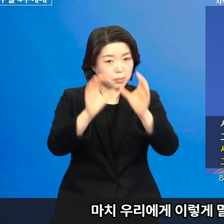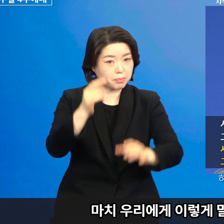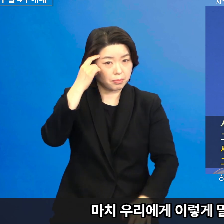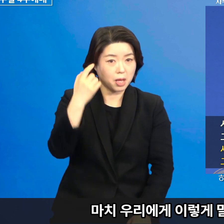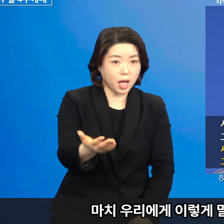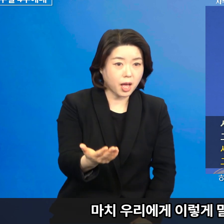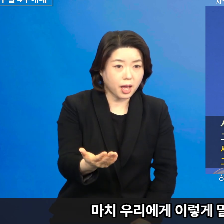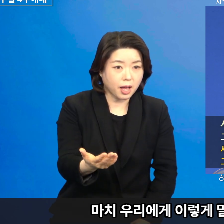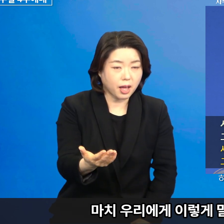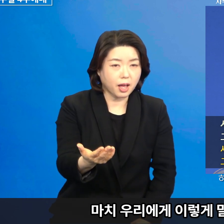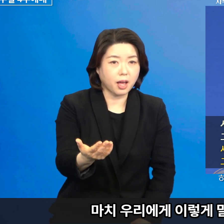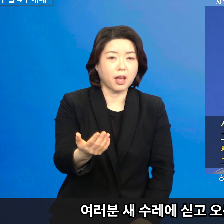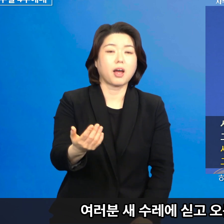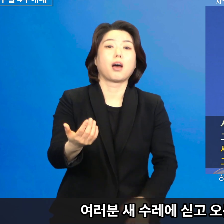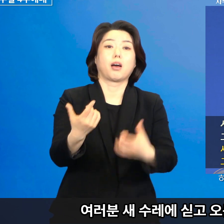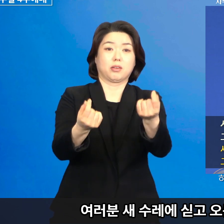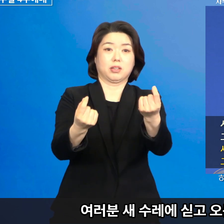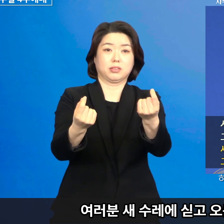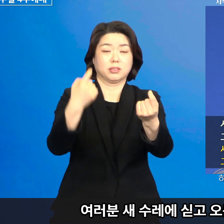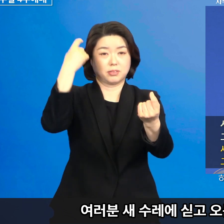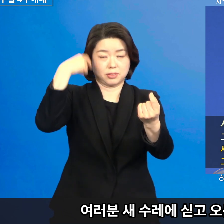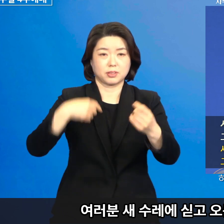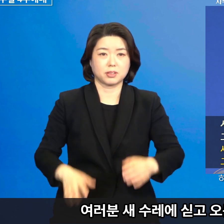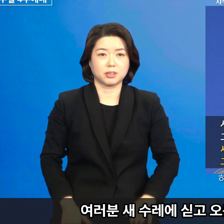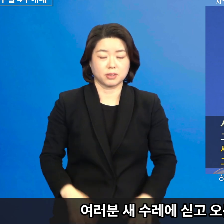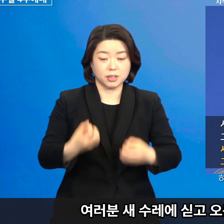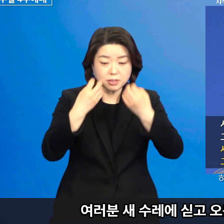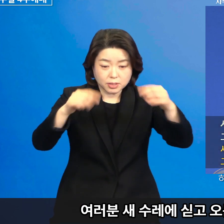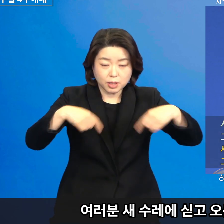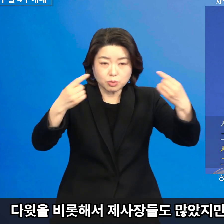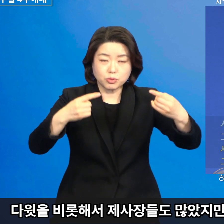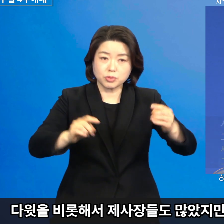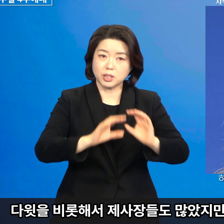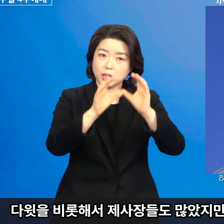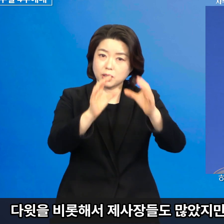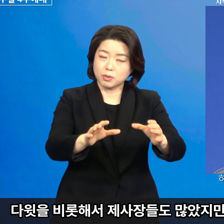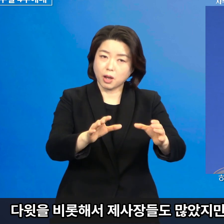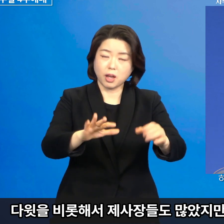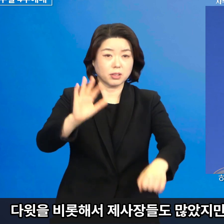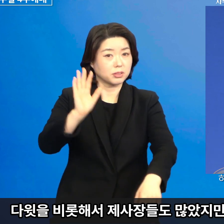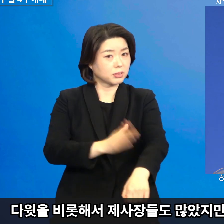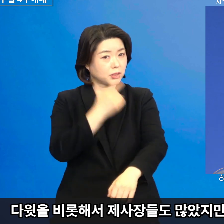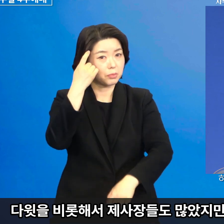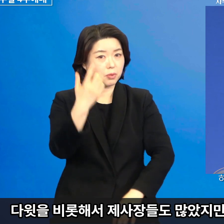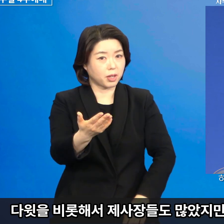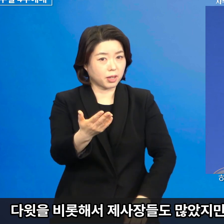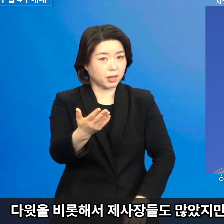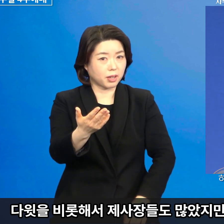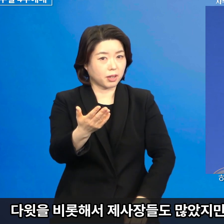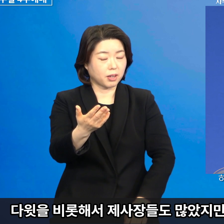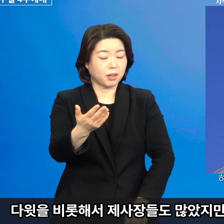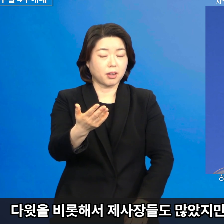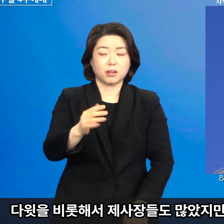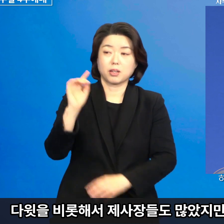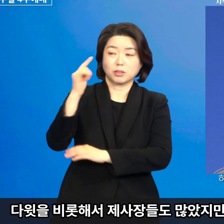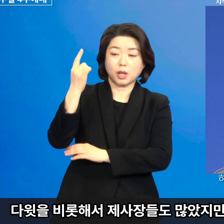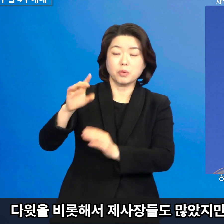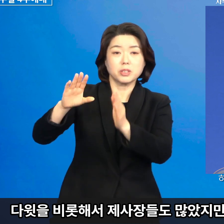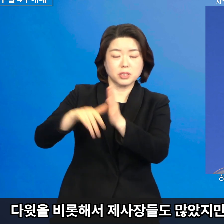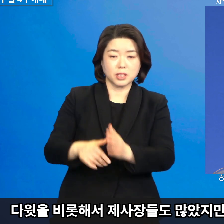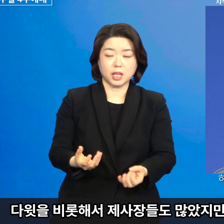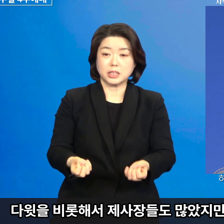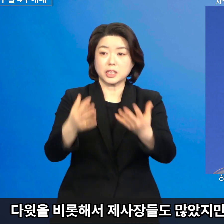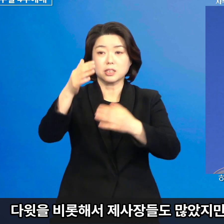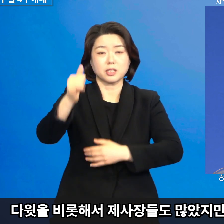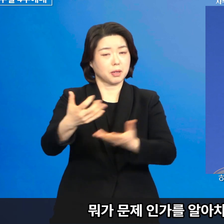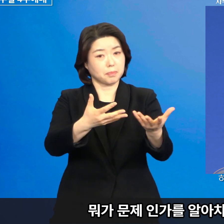말을 하고 있는 것 같죠. 여러분, 새 수레에 싣고 오는 게 뭐가 문제입니까? 다윗을 비롯해서 제사장들도 많았지만 하나님의 궤를